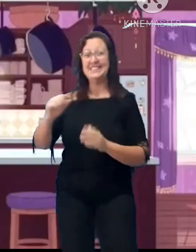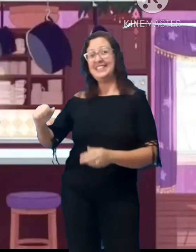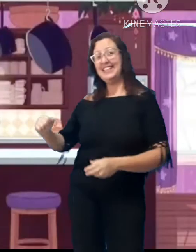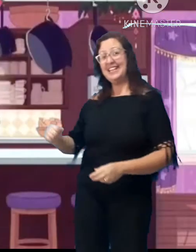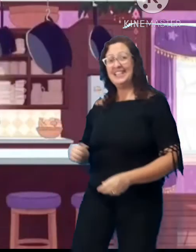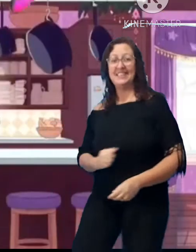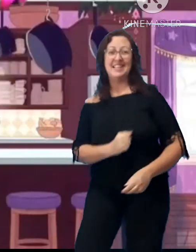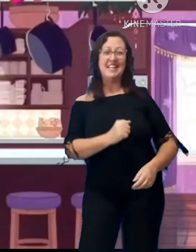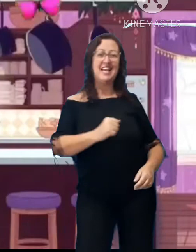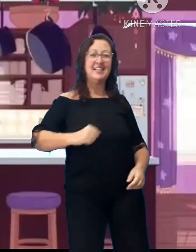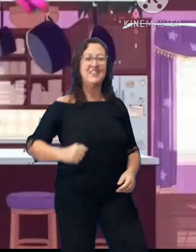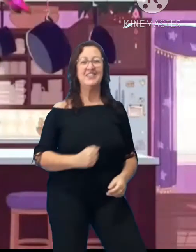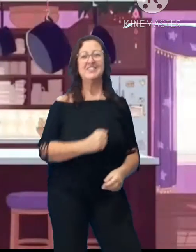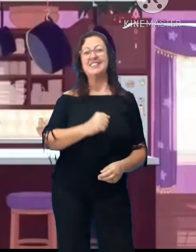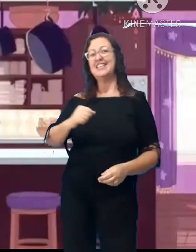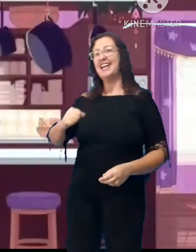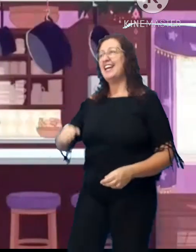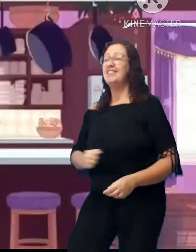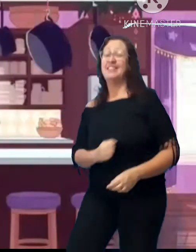Borboletinha!